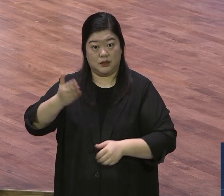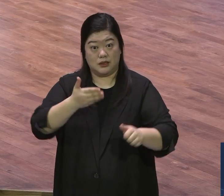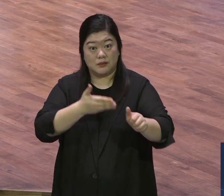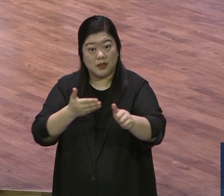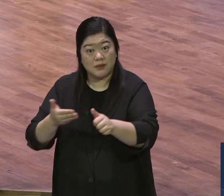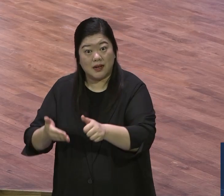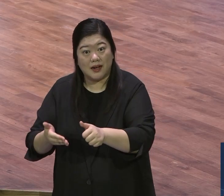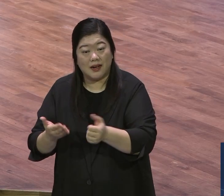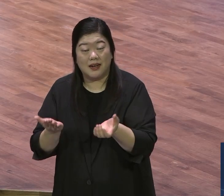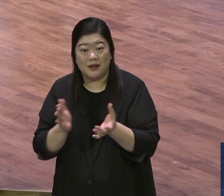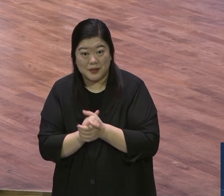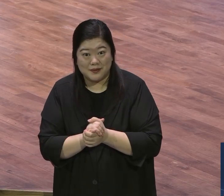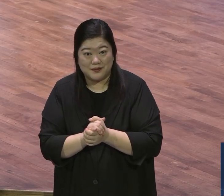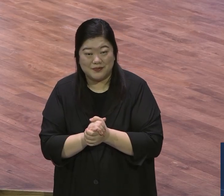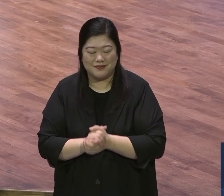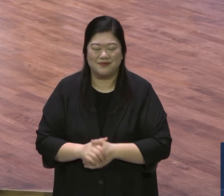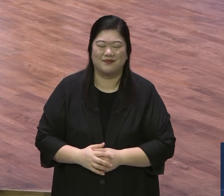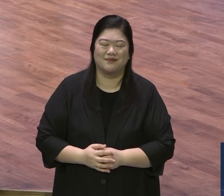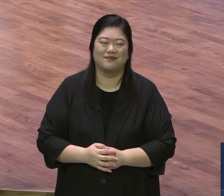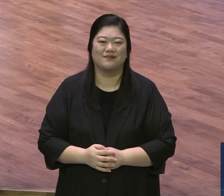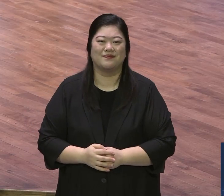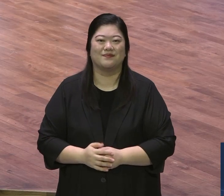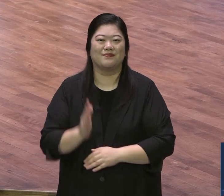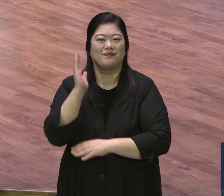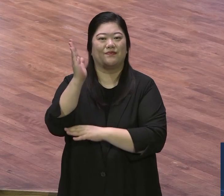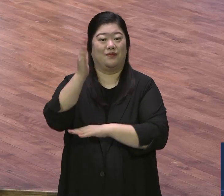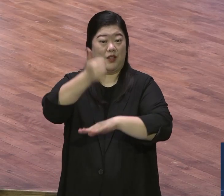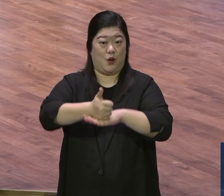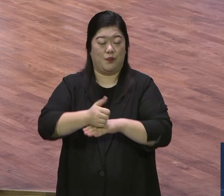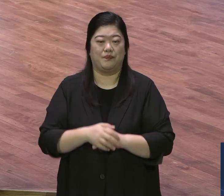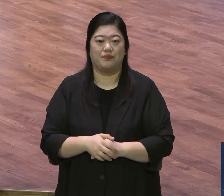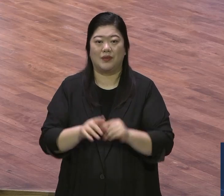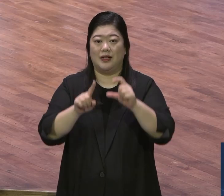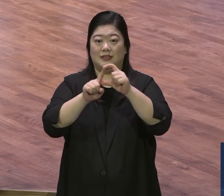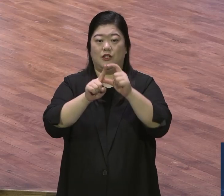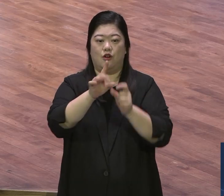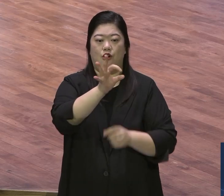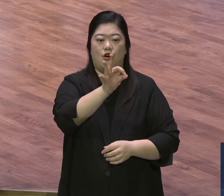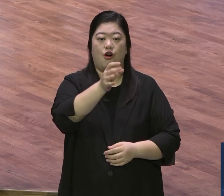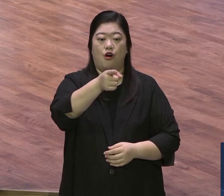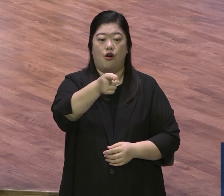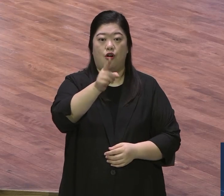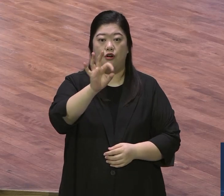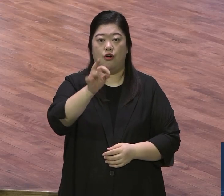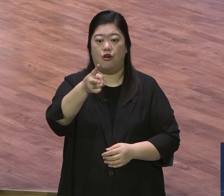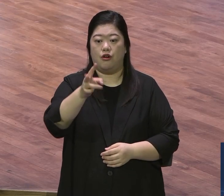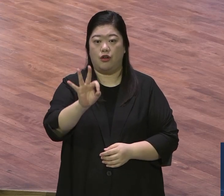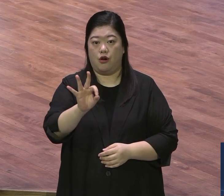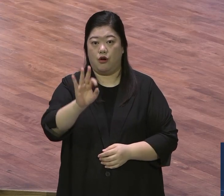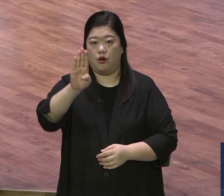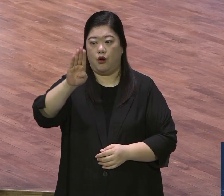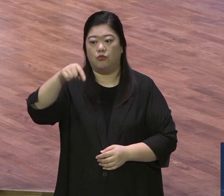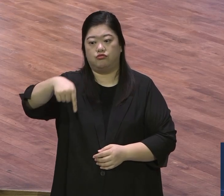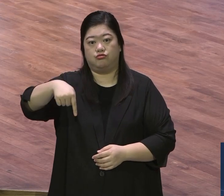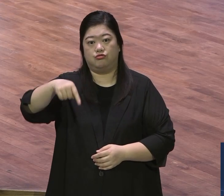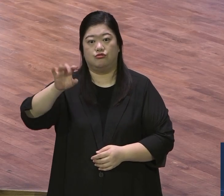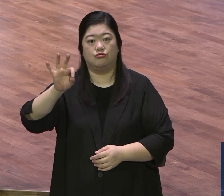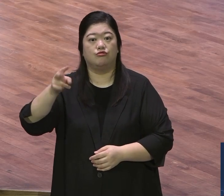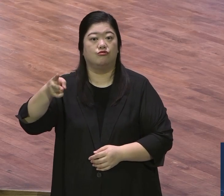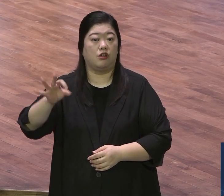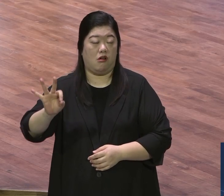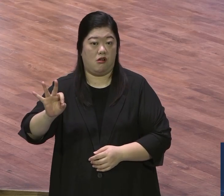결론입니다 어영부용이라고 하는 말이 있습니다 뚜렷하거나 적극적인